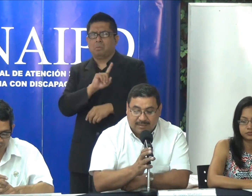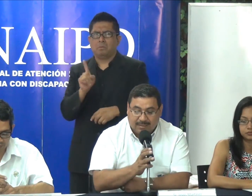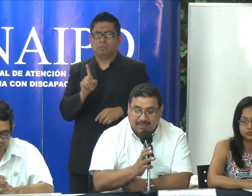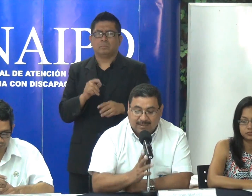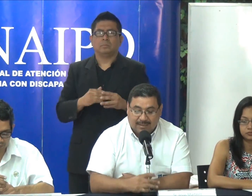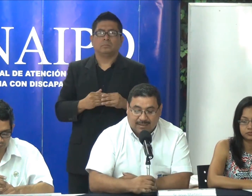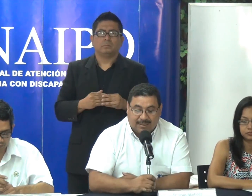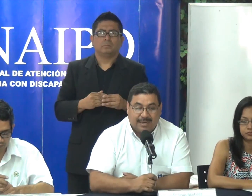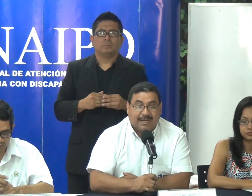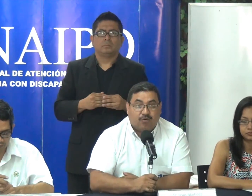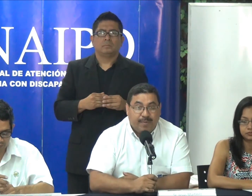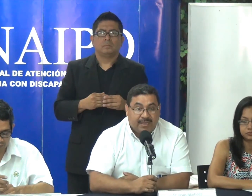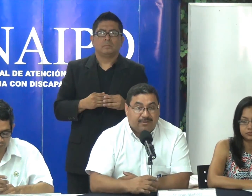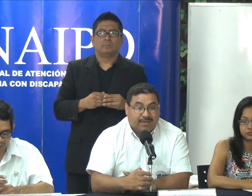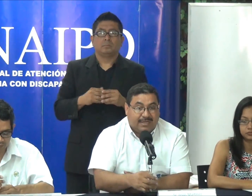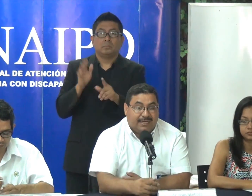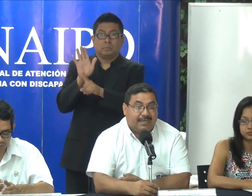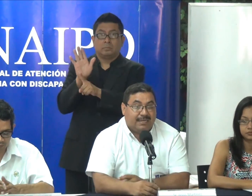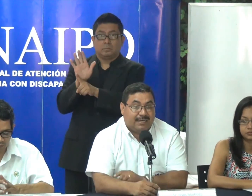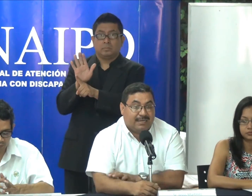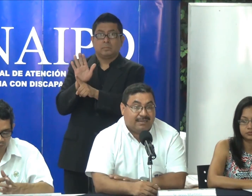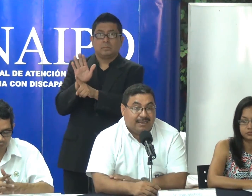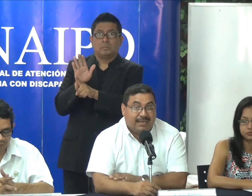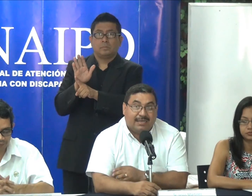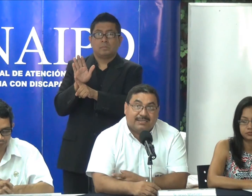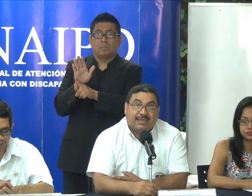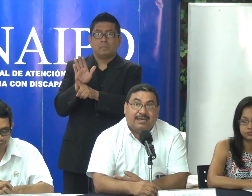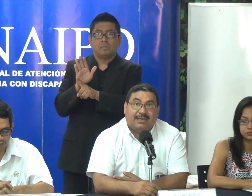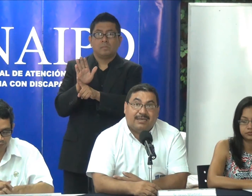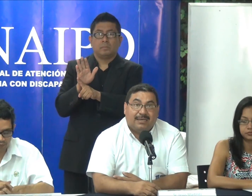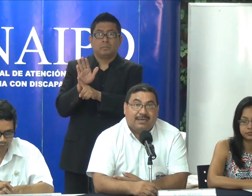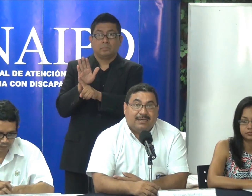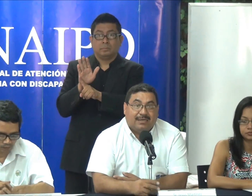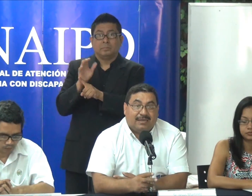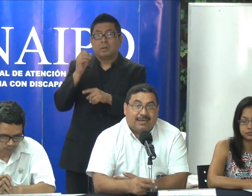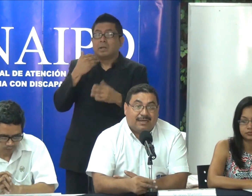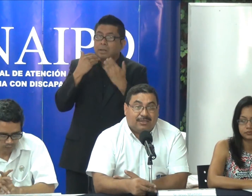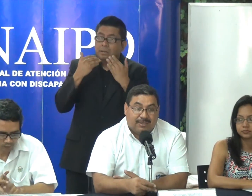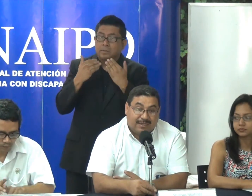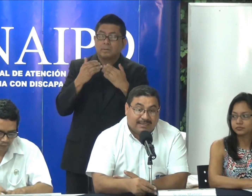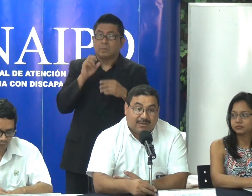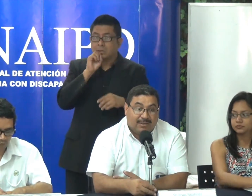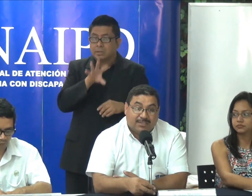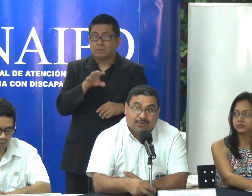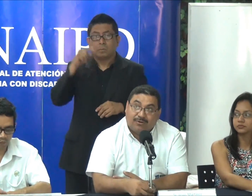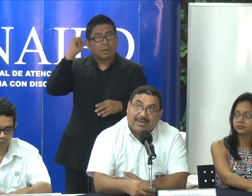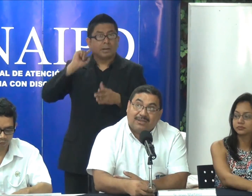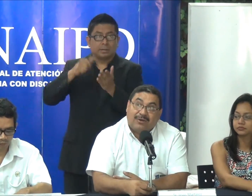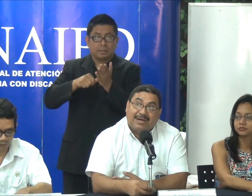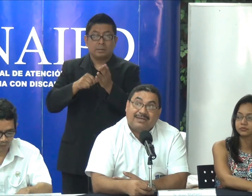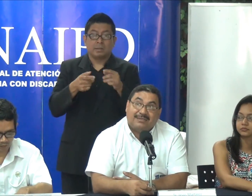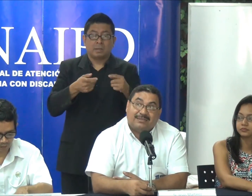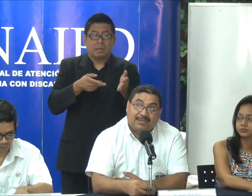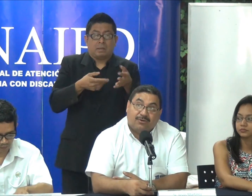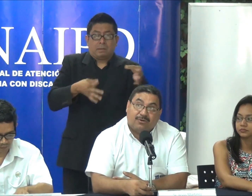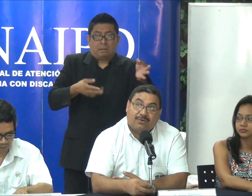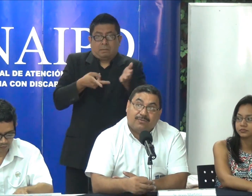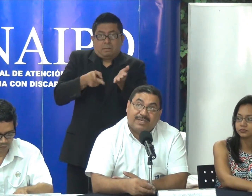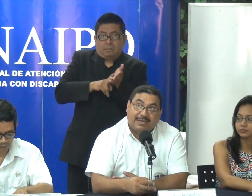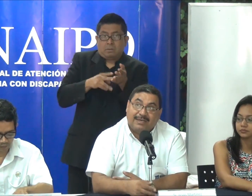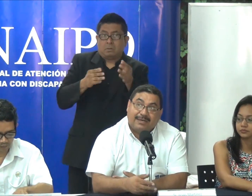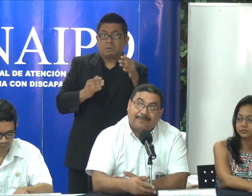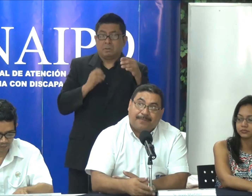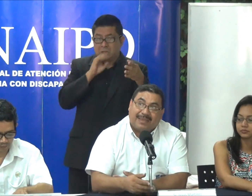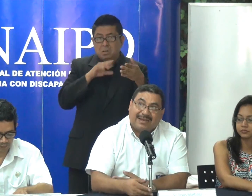Pues el argumento que tienen es que estos contratos han